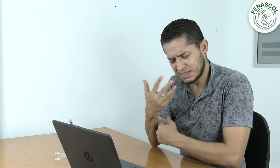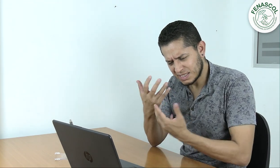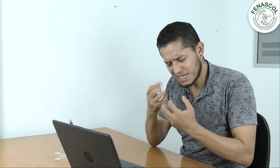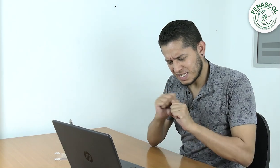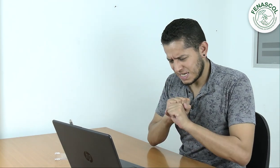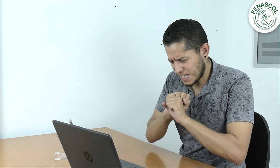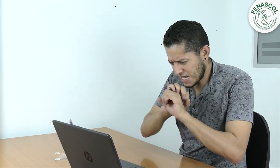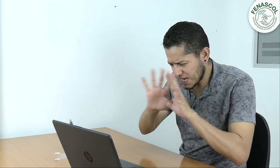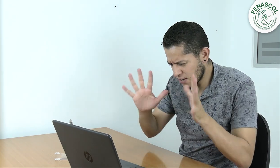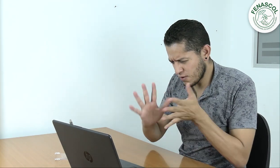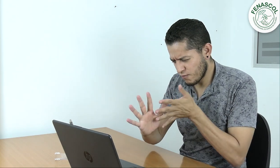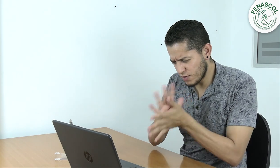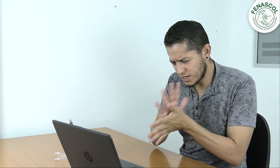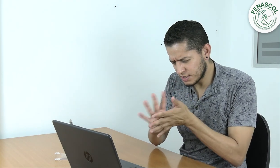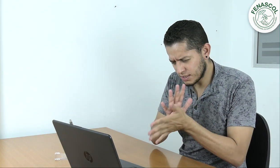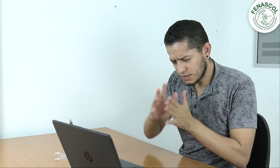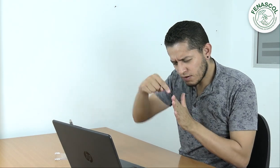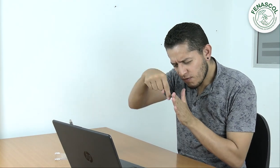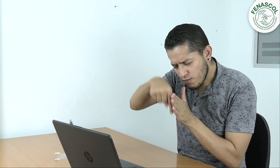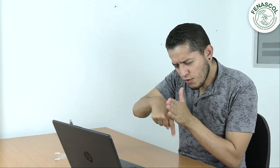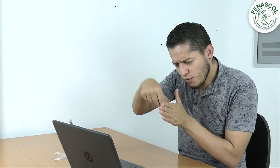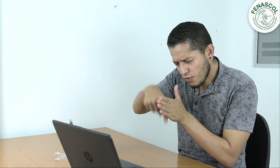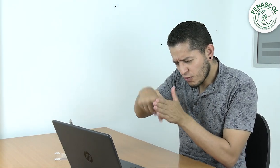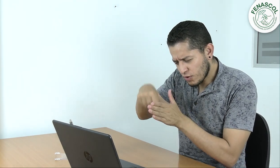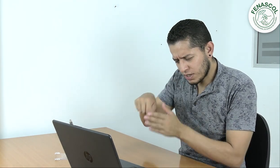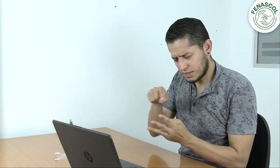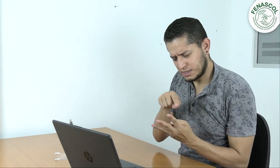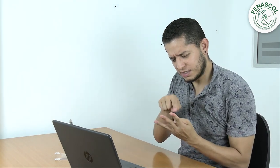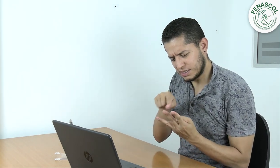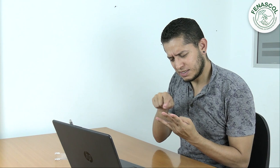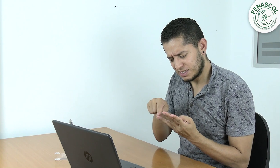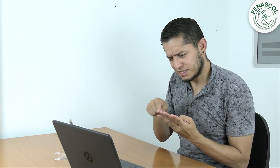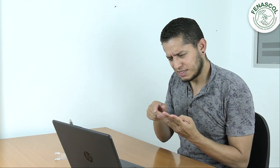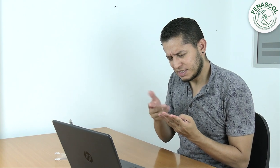Necesito información clara y profunda de qué son estos tres conceptos.